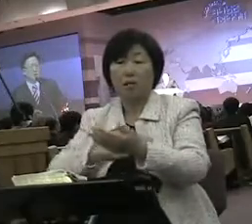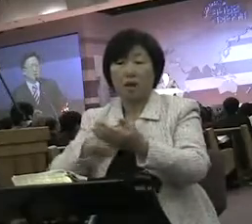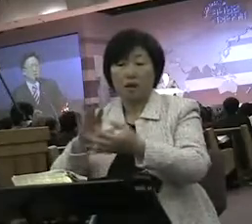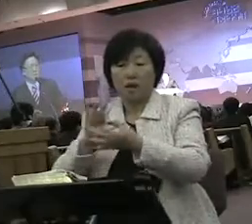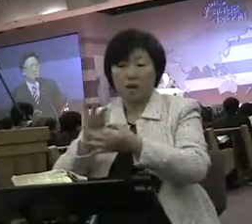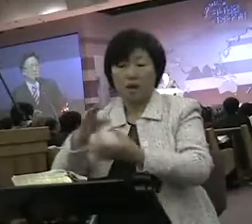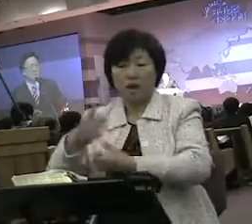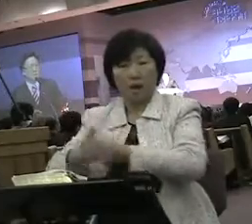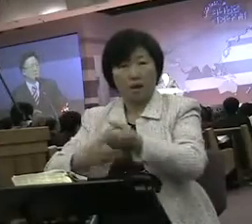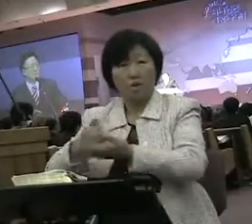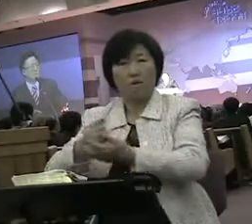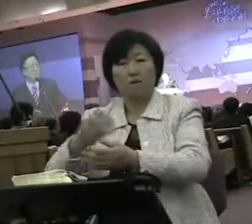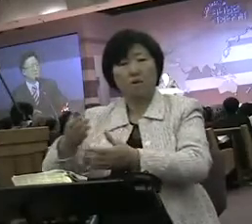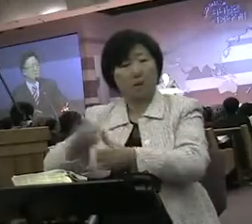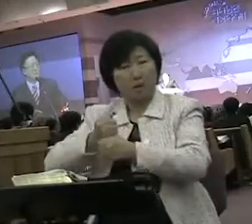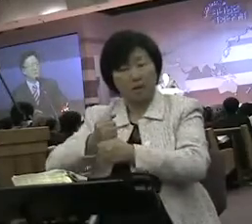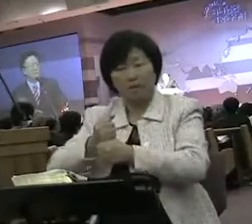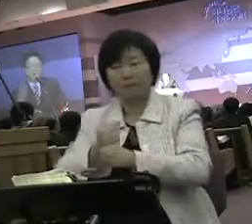잡았습니다.